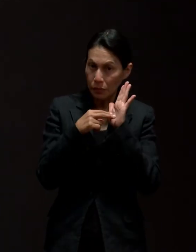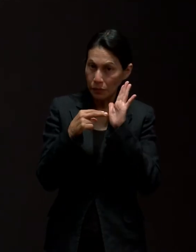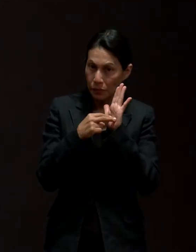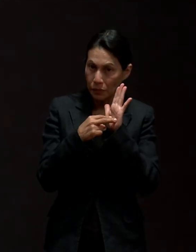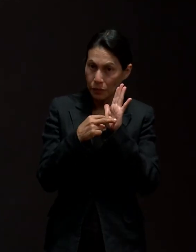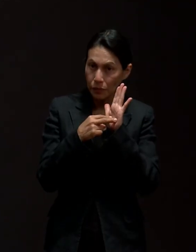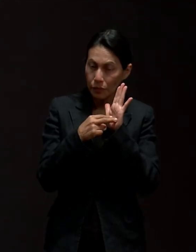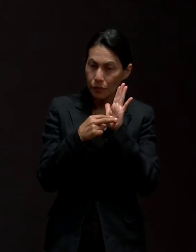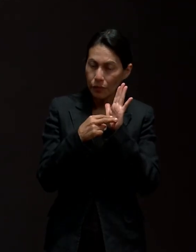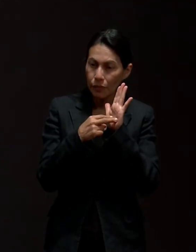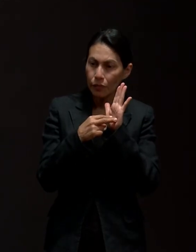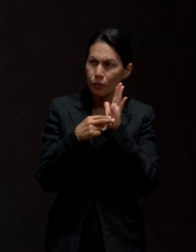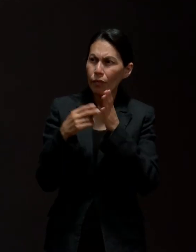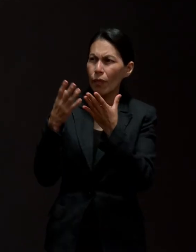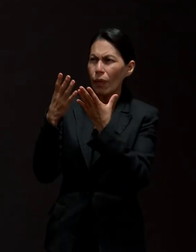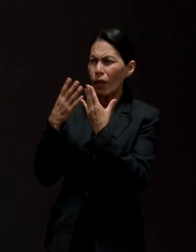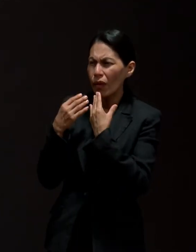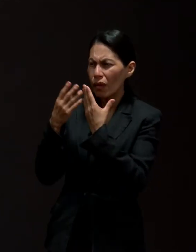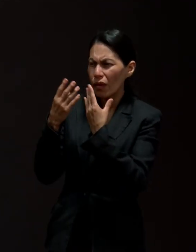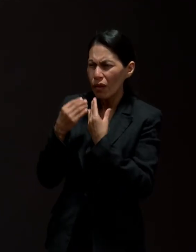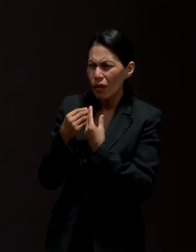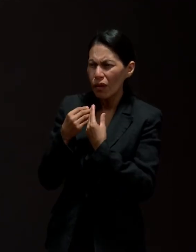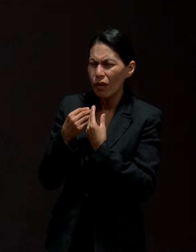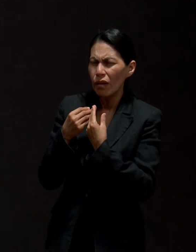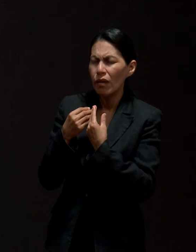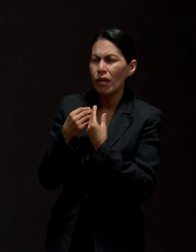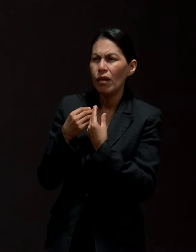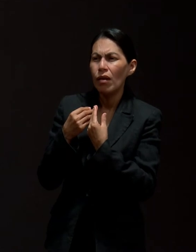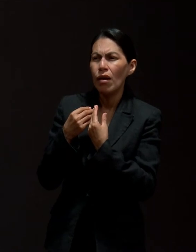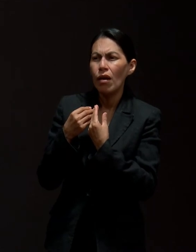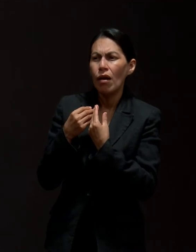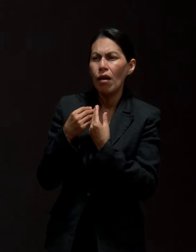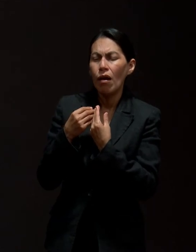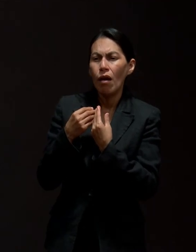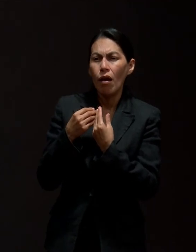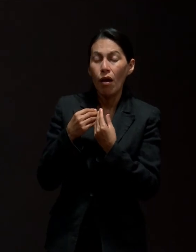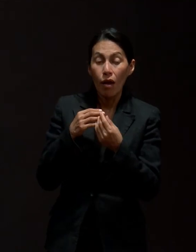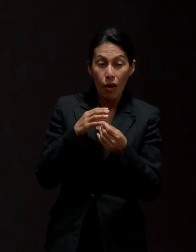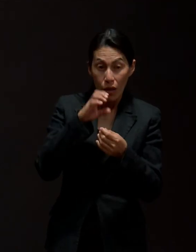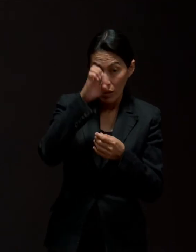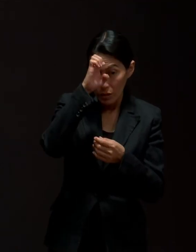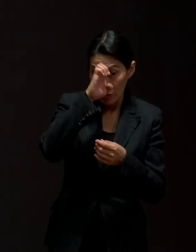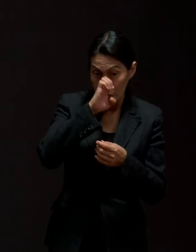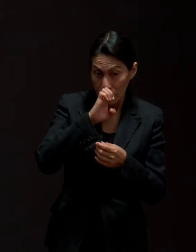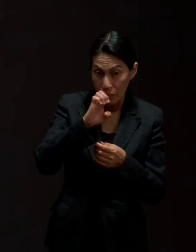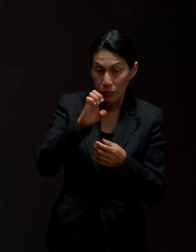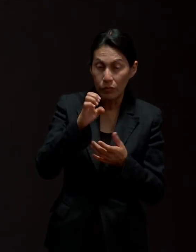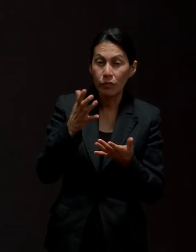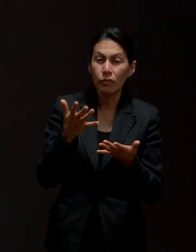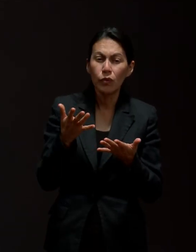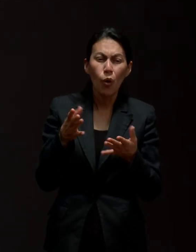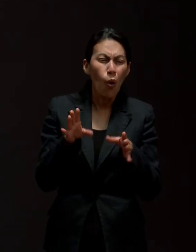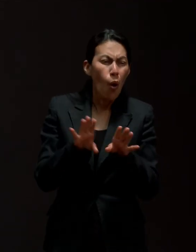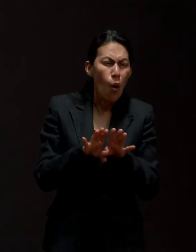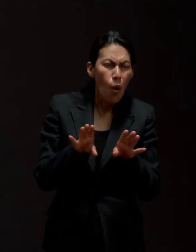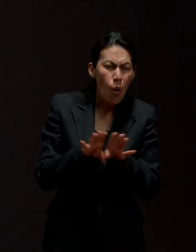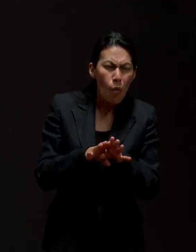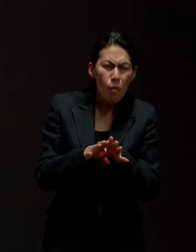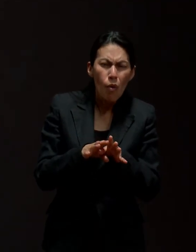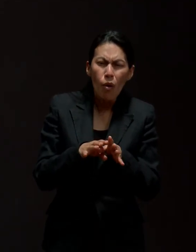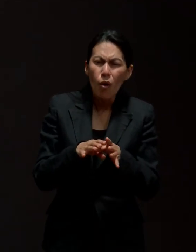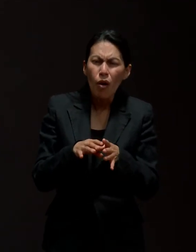textos específicos que nos enseñan cuáles son las bases, cuál es el